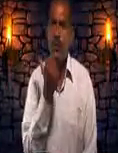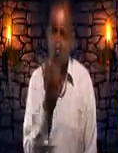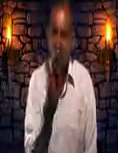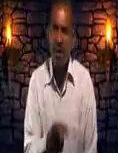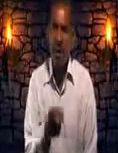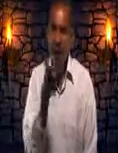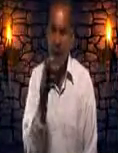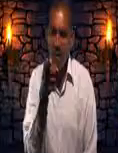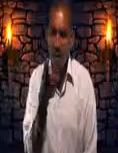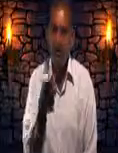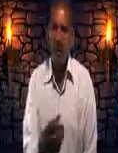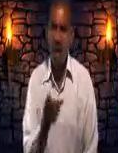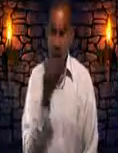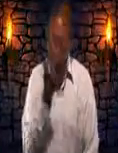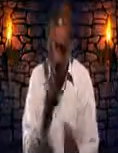சொல்லுகிறாய் என்றார்கள்.